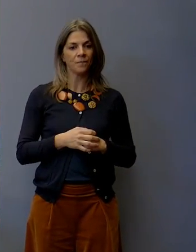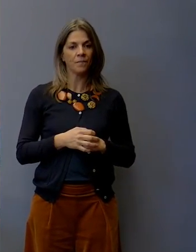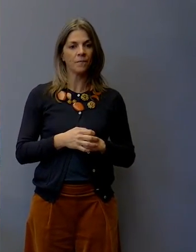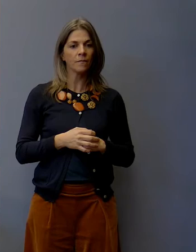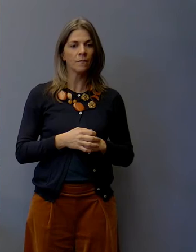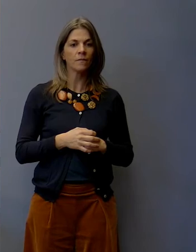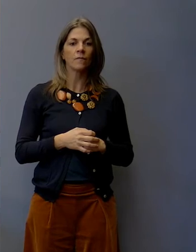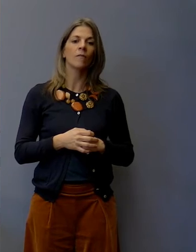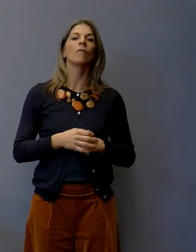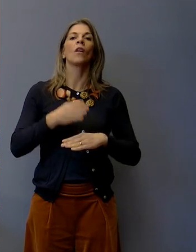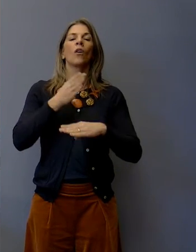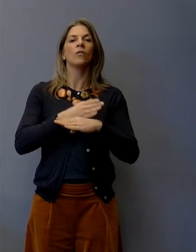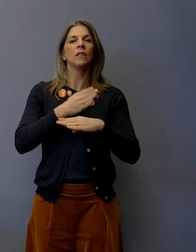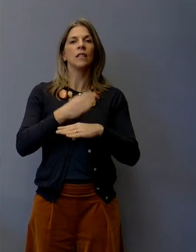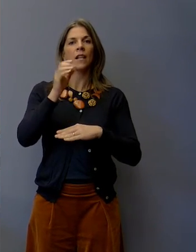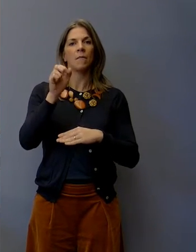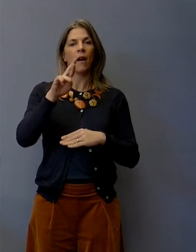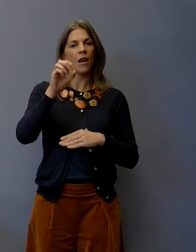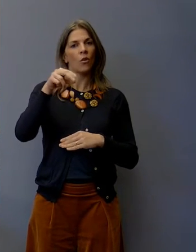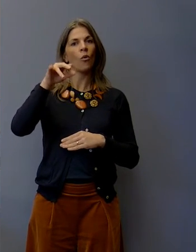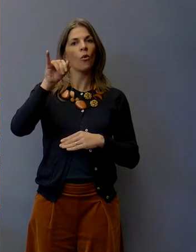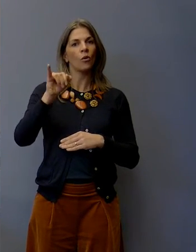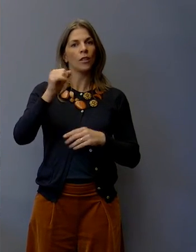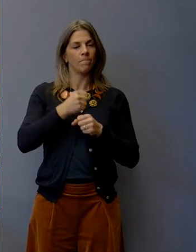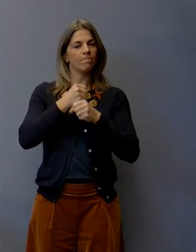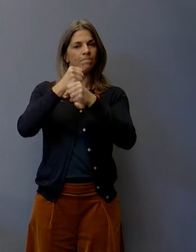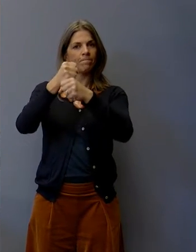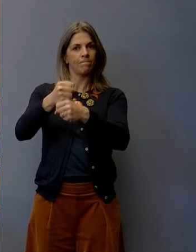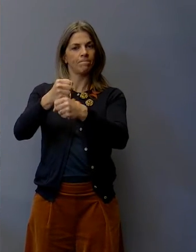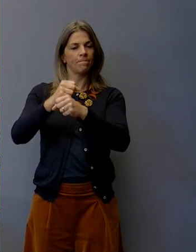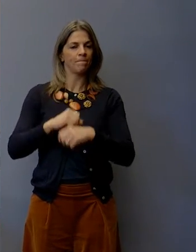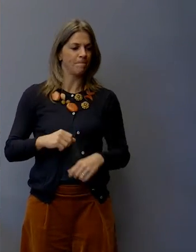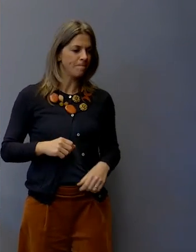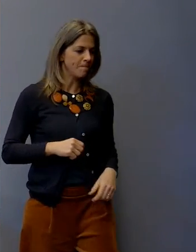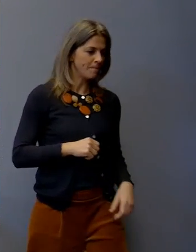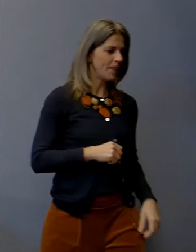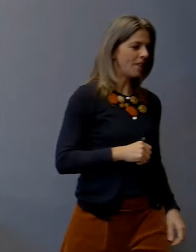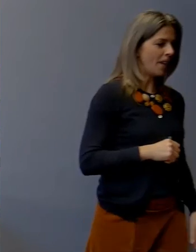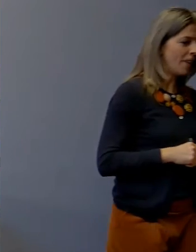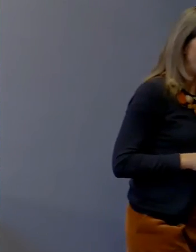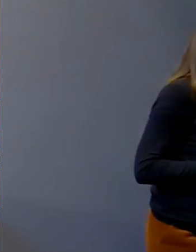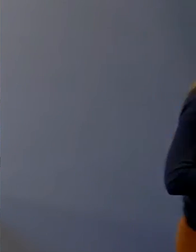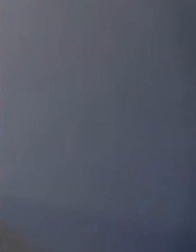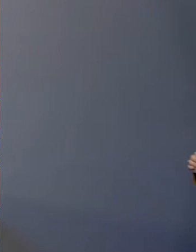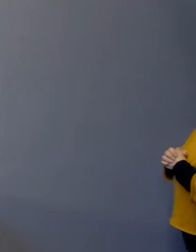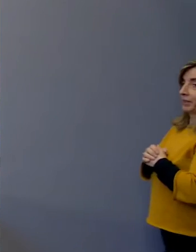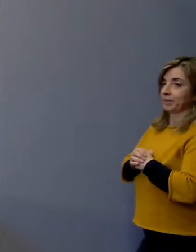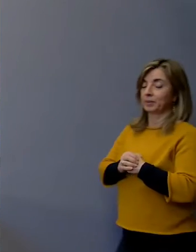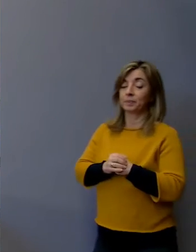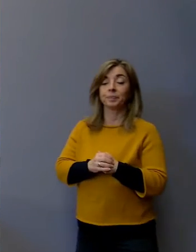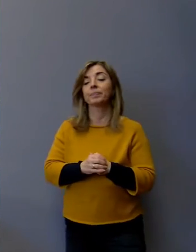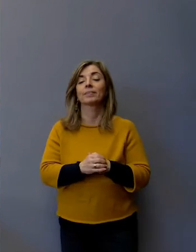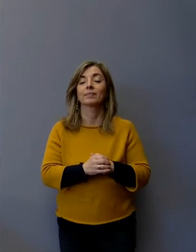consigliere baroni lei la parola dichiarazioni di voto prima grazie presidente